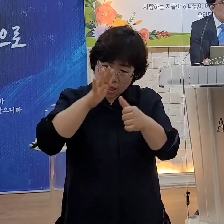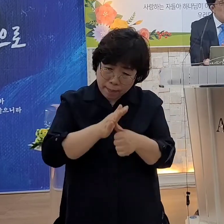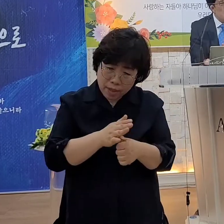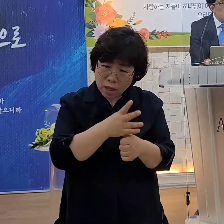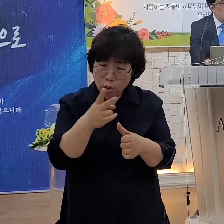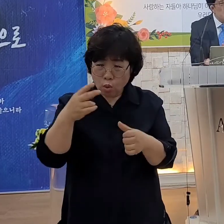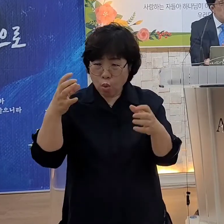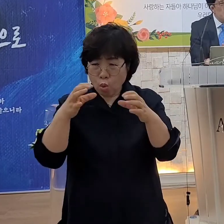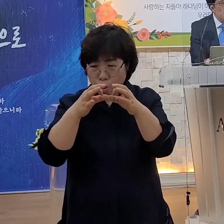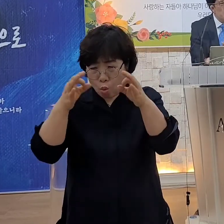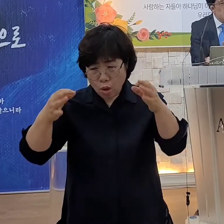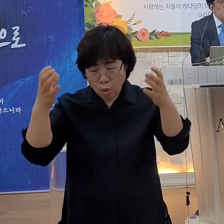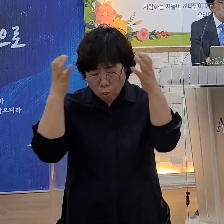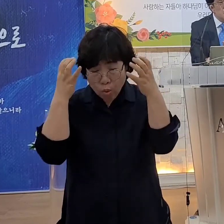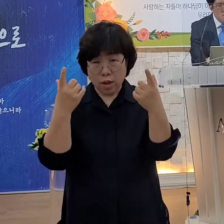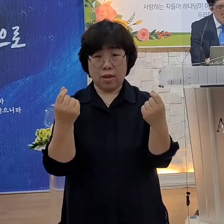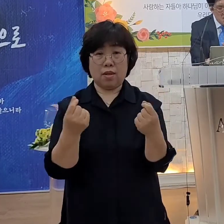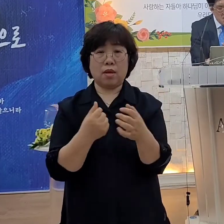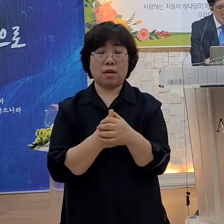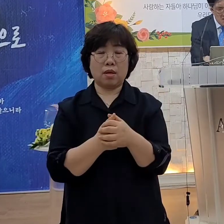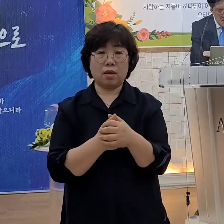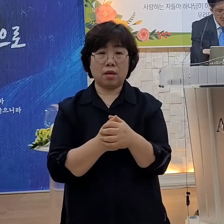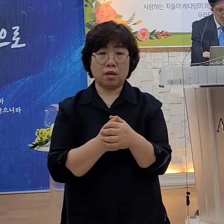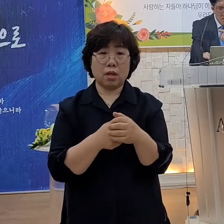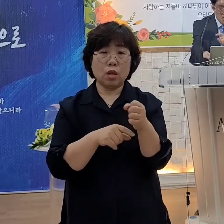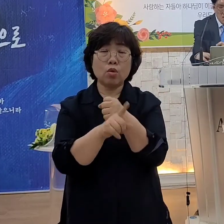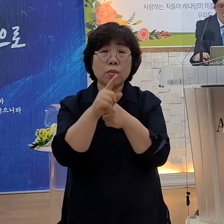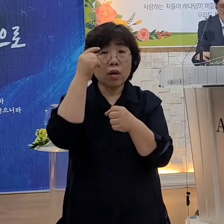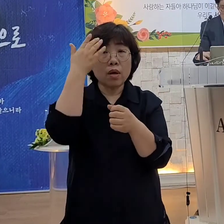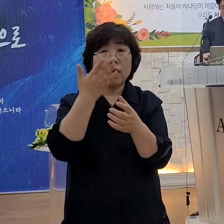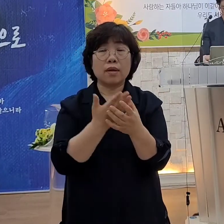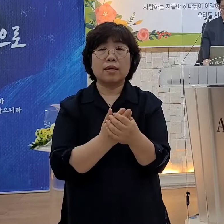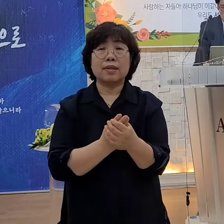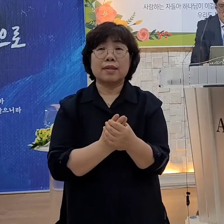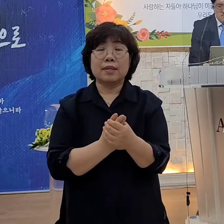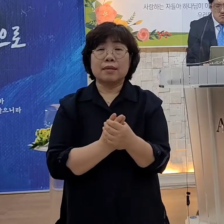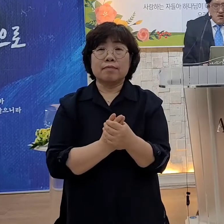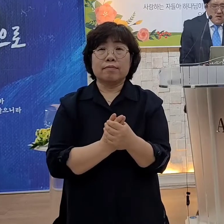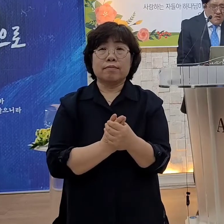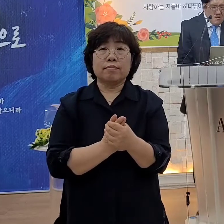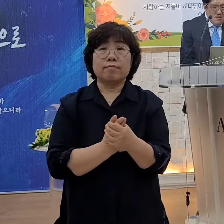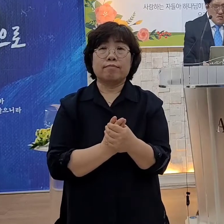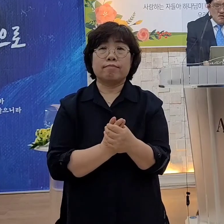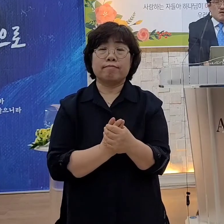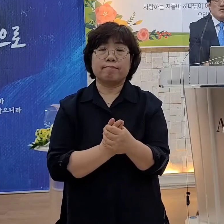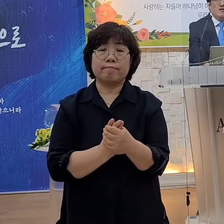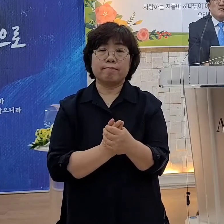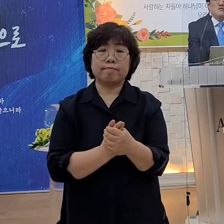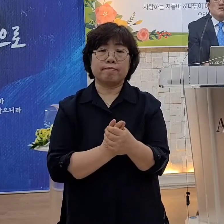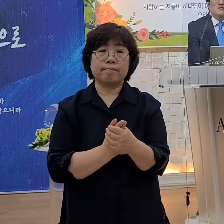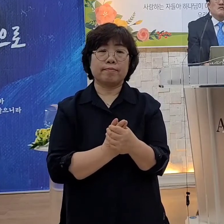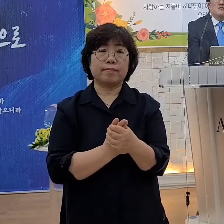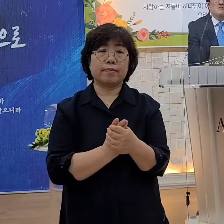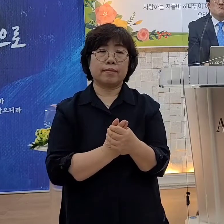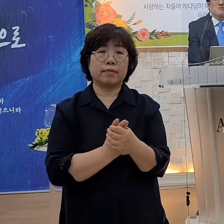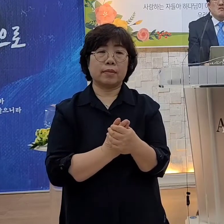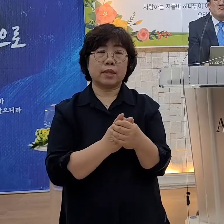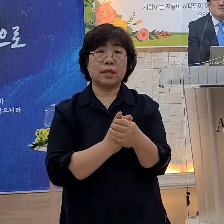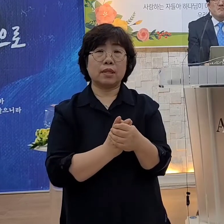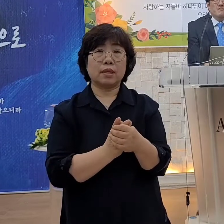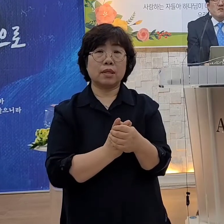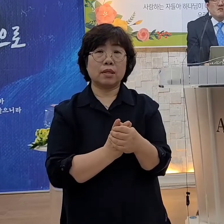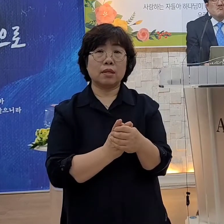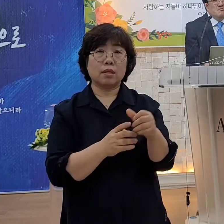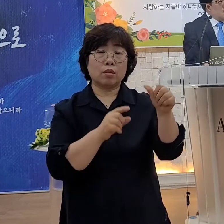사랑이다. 그 이유가 뭐냐? 여러분 오늘 이 구절에 이는 26절